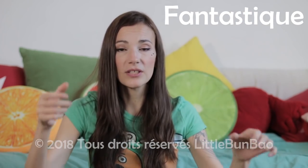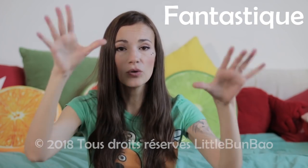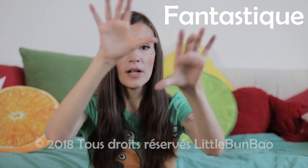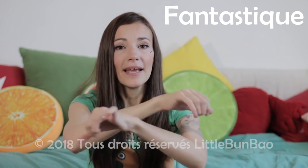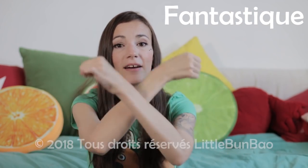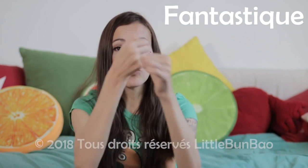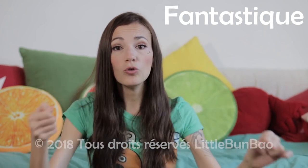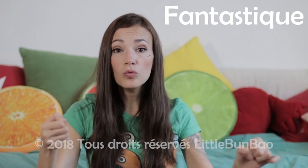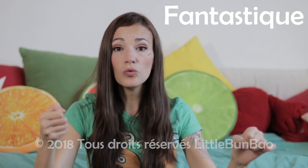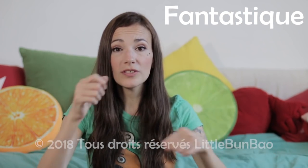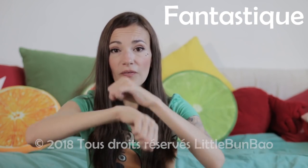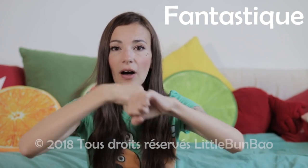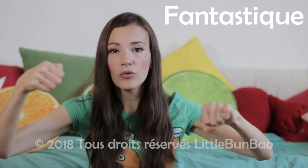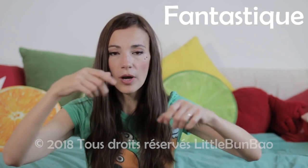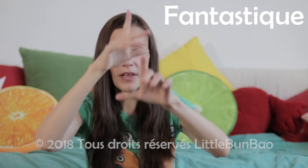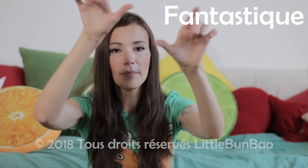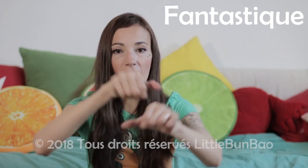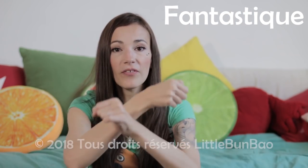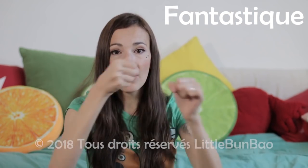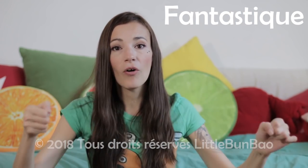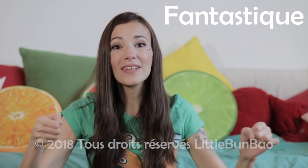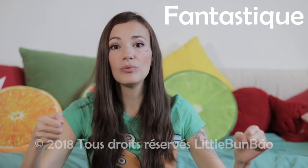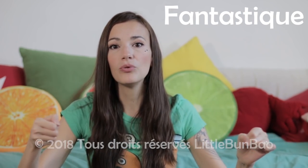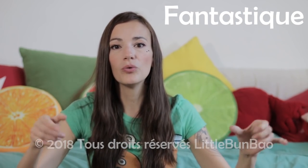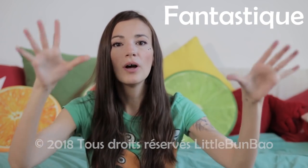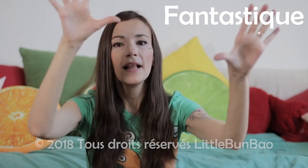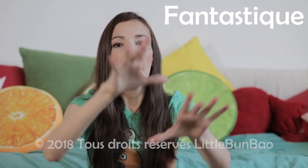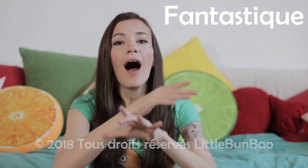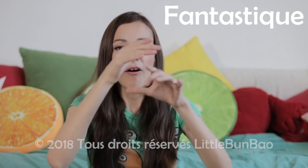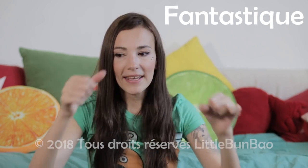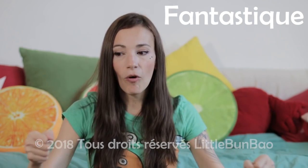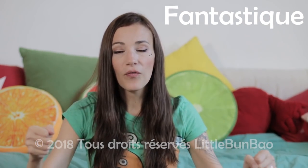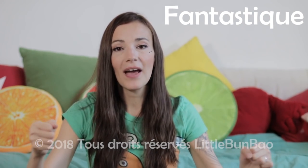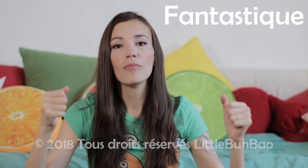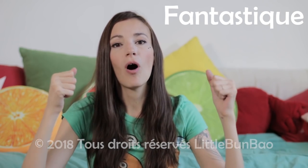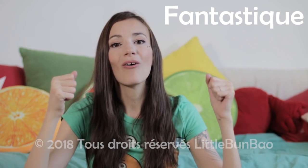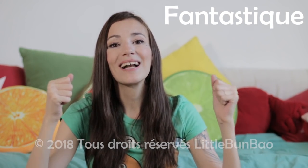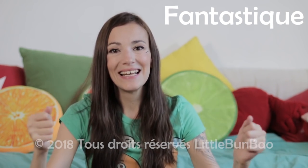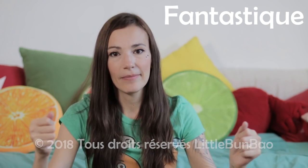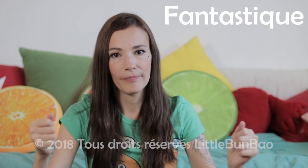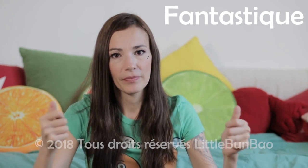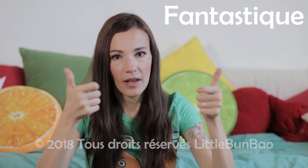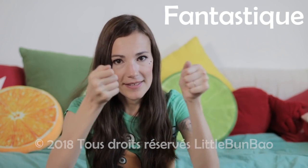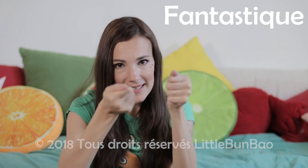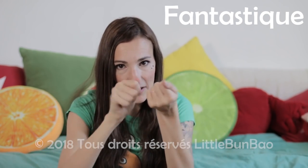tissu et qu'on le noue sans faire un nœud comme ça, mais en faisant un début de nœud. Et on ferme en clé. C'est-à-dire en